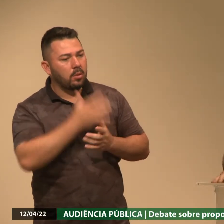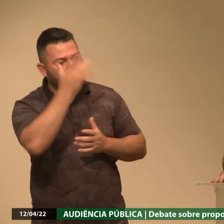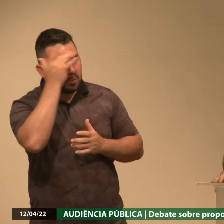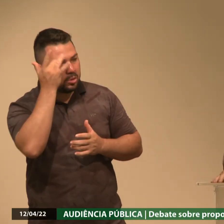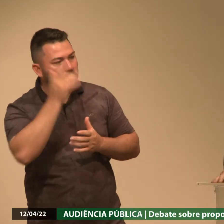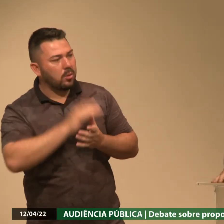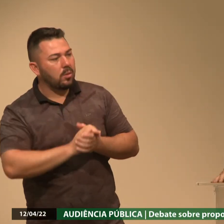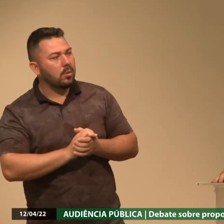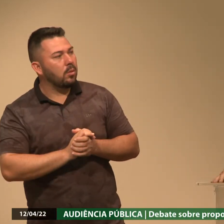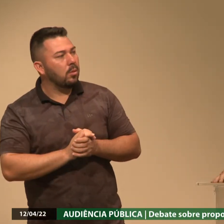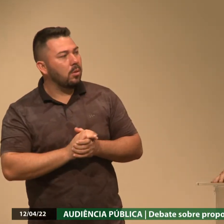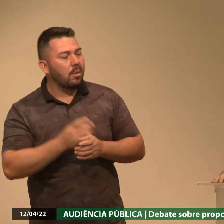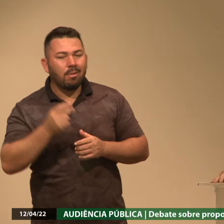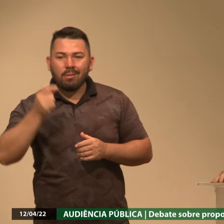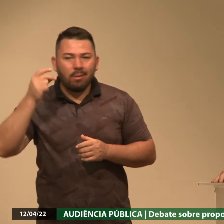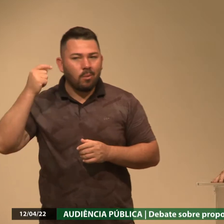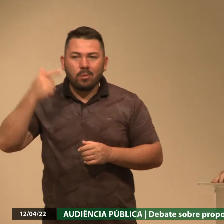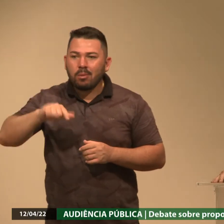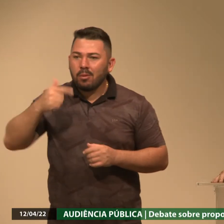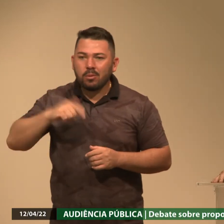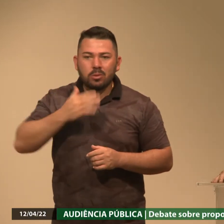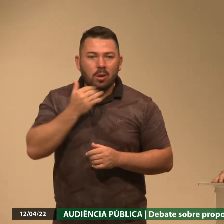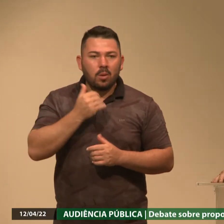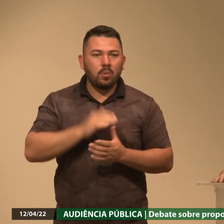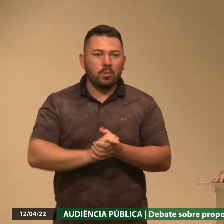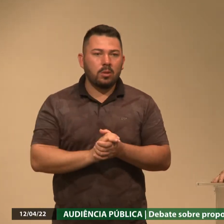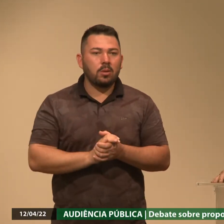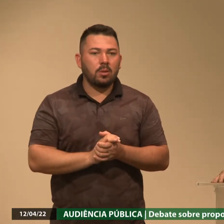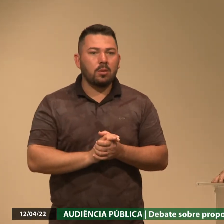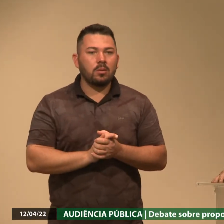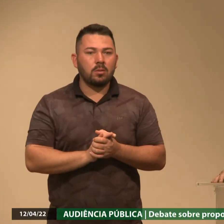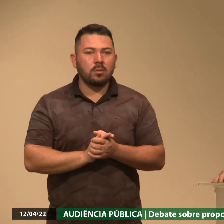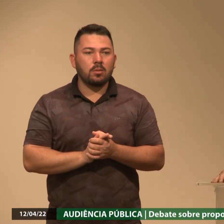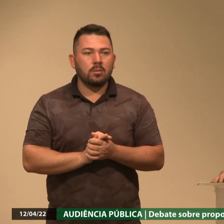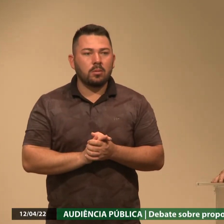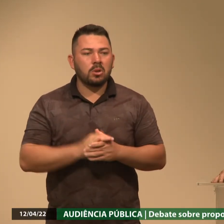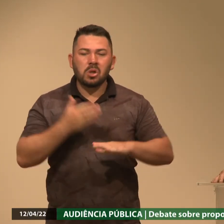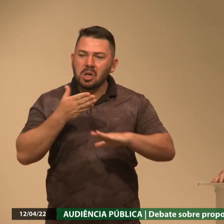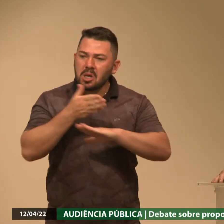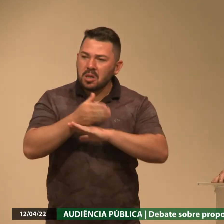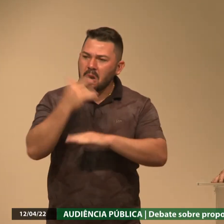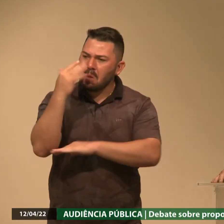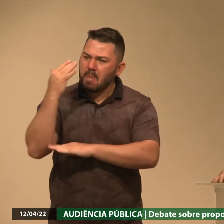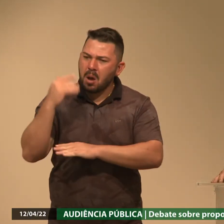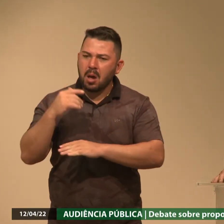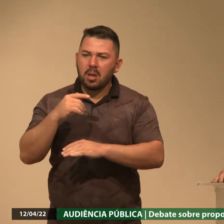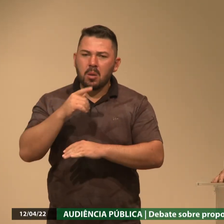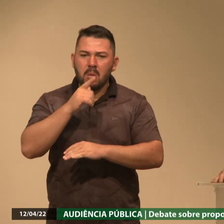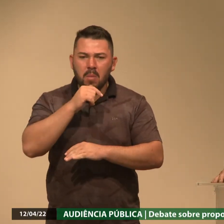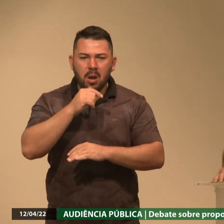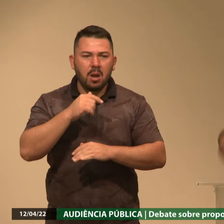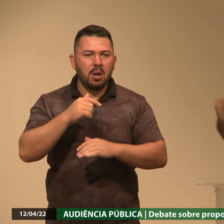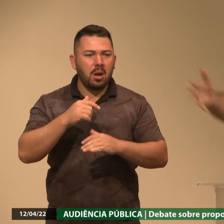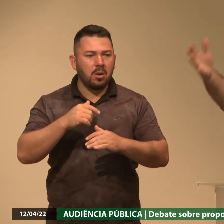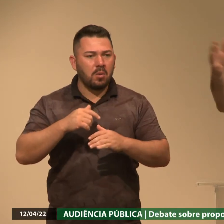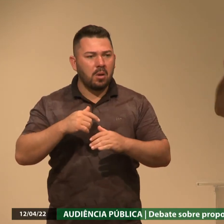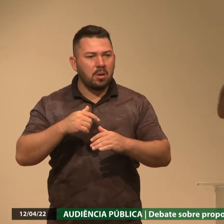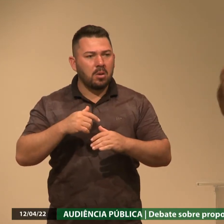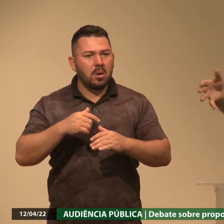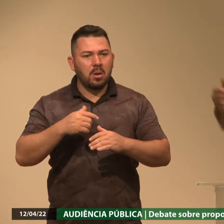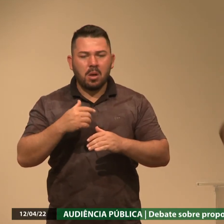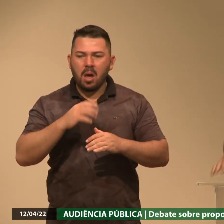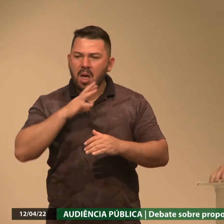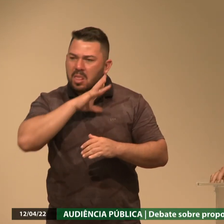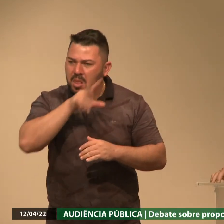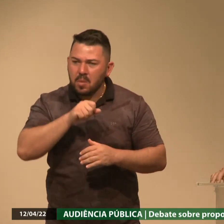que na época não tinha comida hoje tem abundância pessoal adentrava as matas à procura de melhorar de vida enfrentar